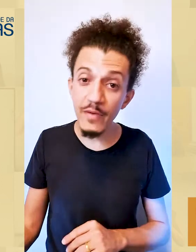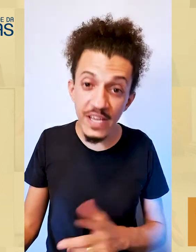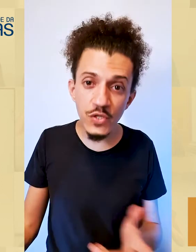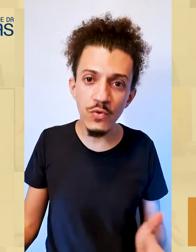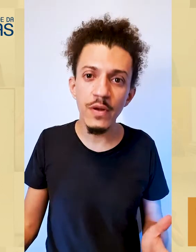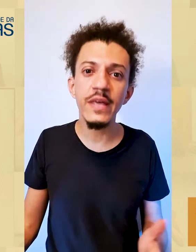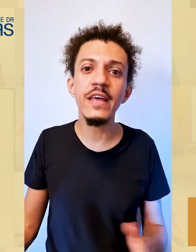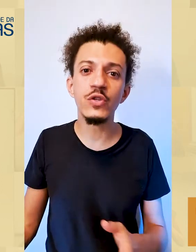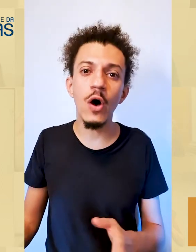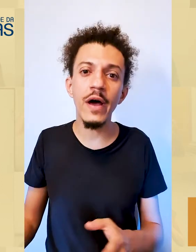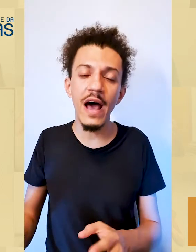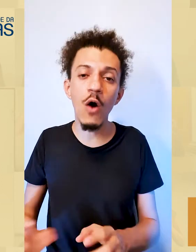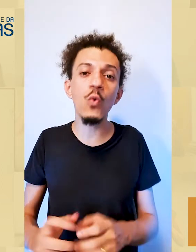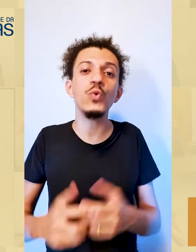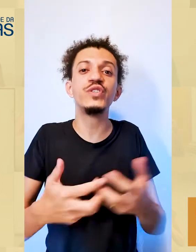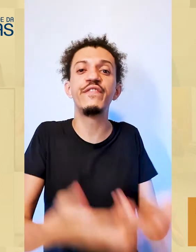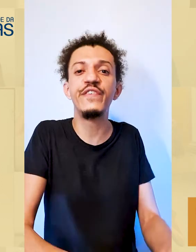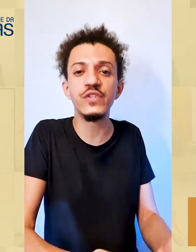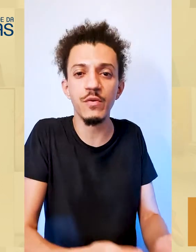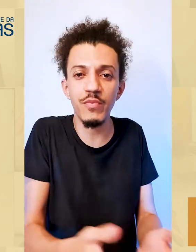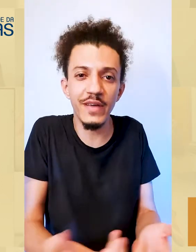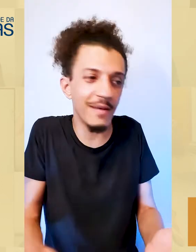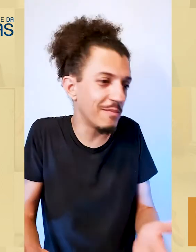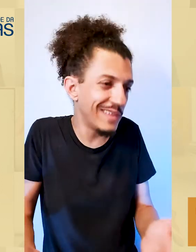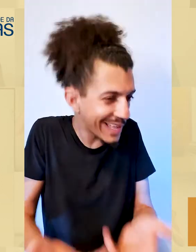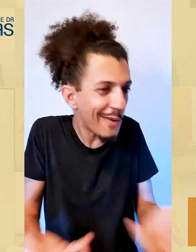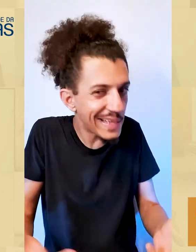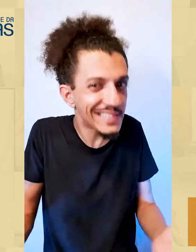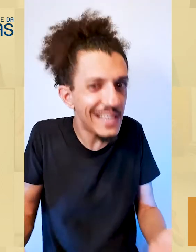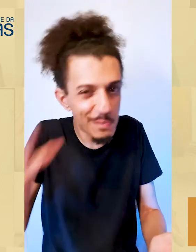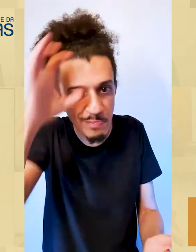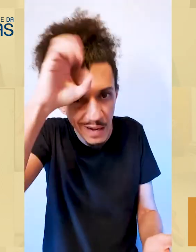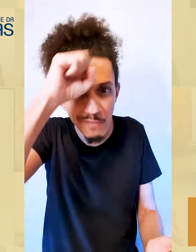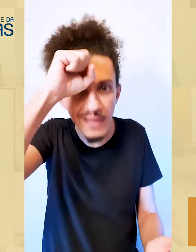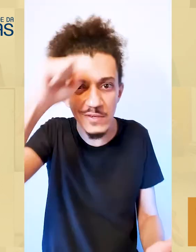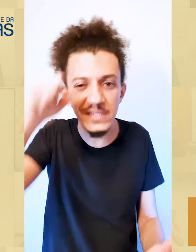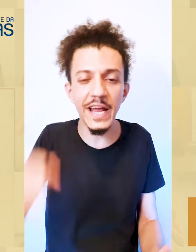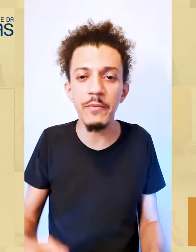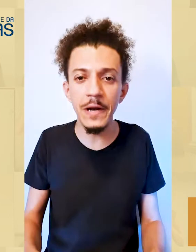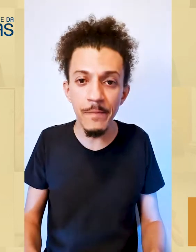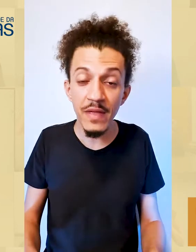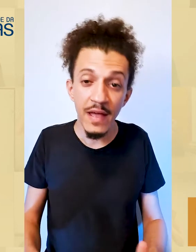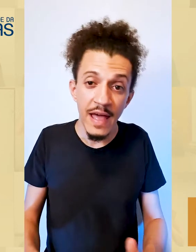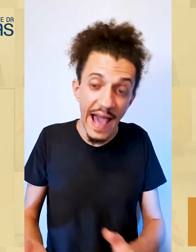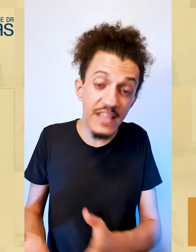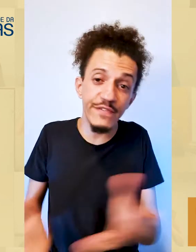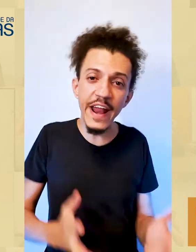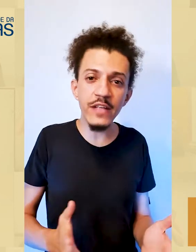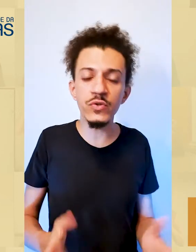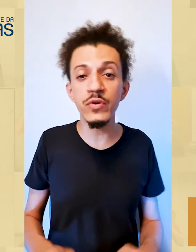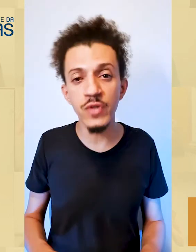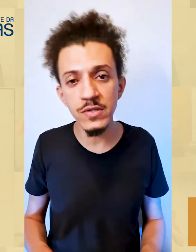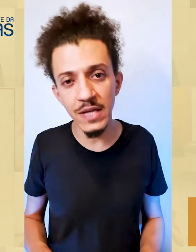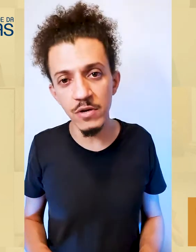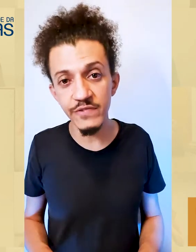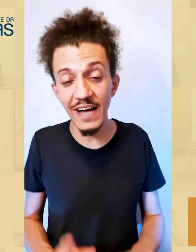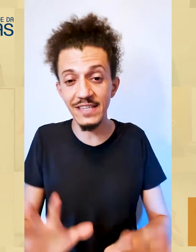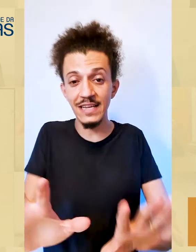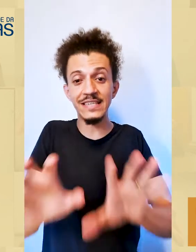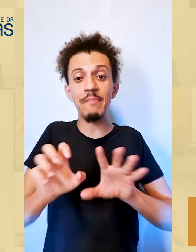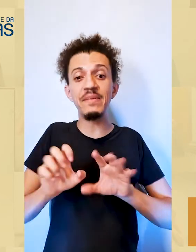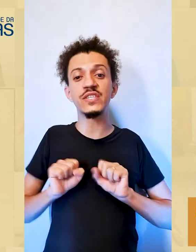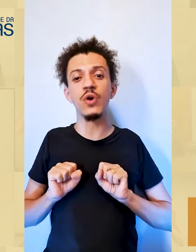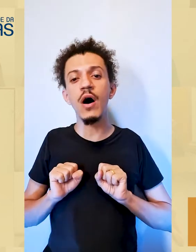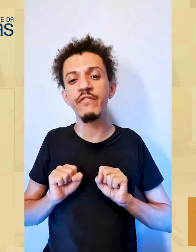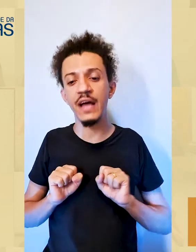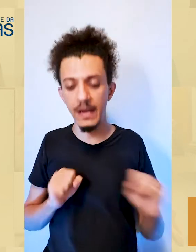E é isso que torna algo difícil, porque literalmente está espremendo o cérebro ali. É diferente do que os nossos alunos fazem,